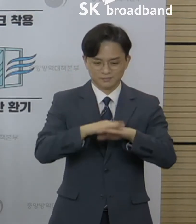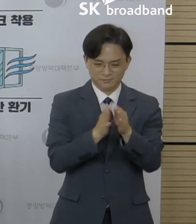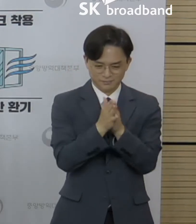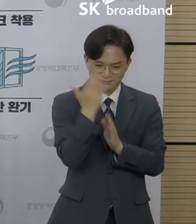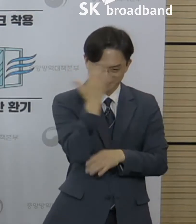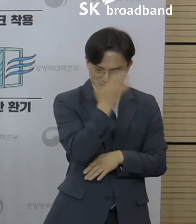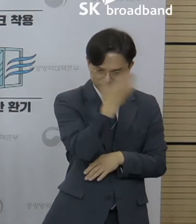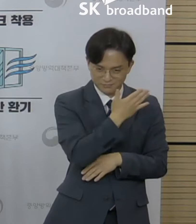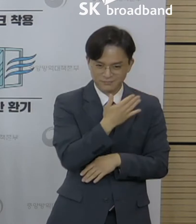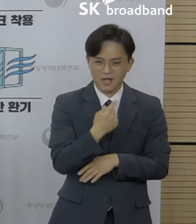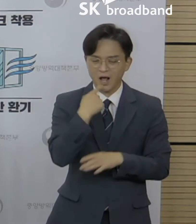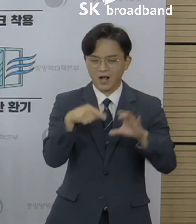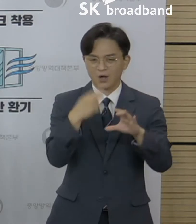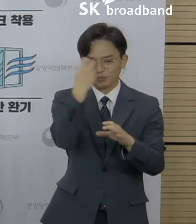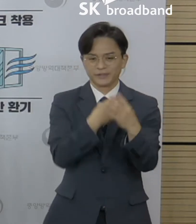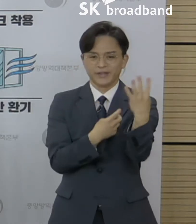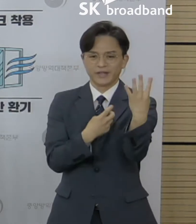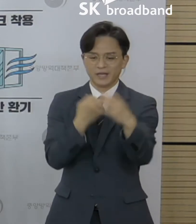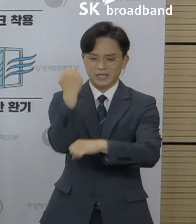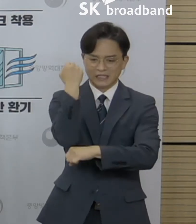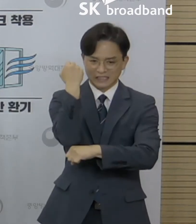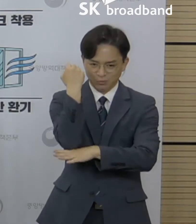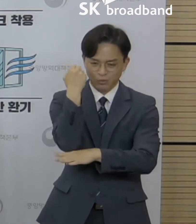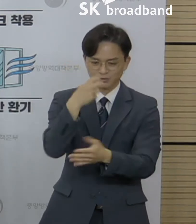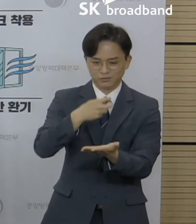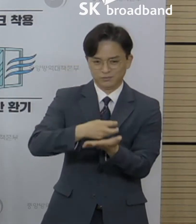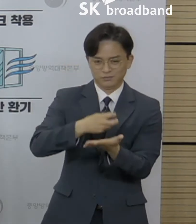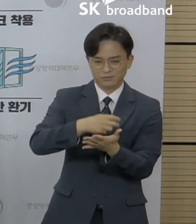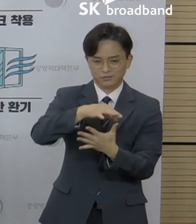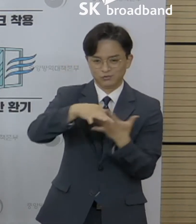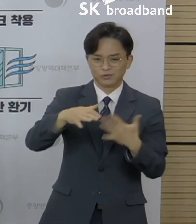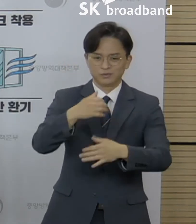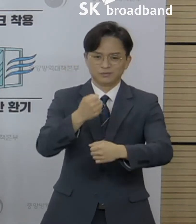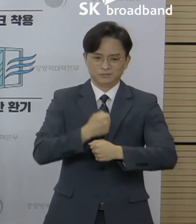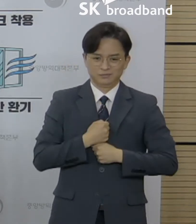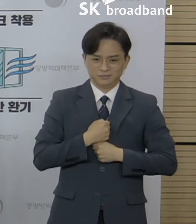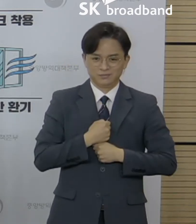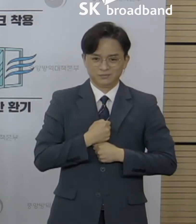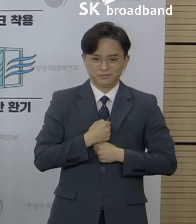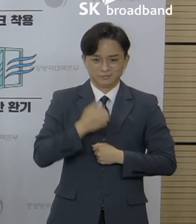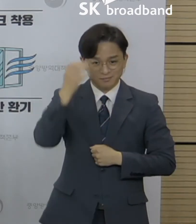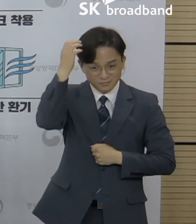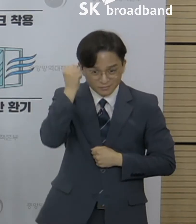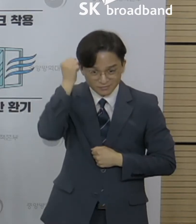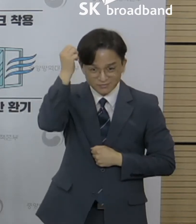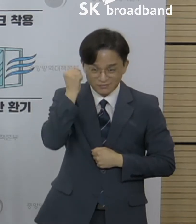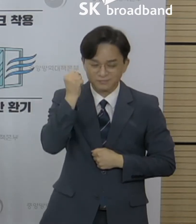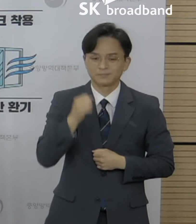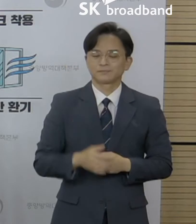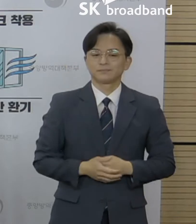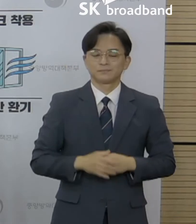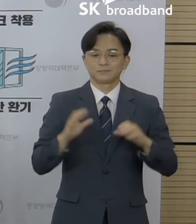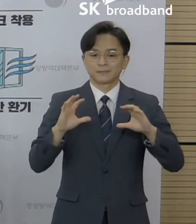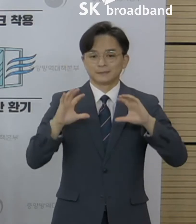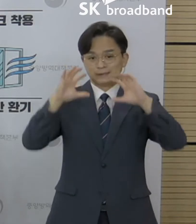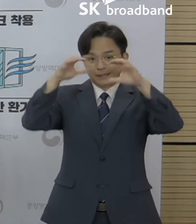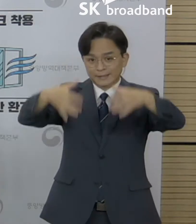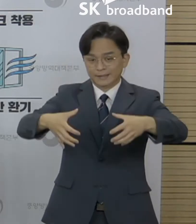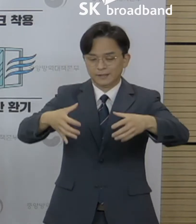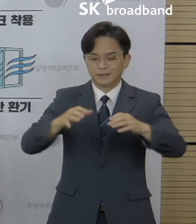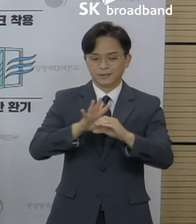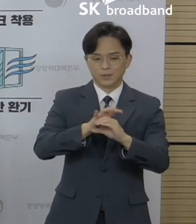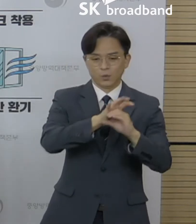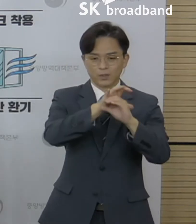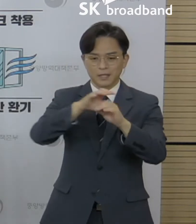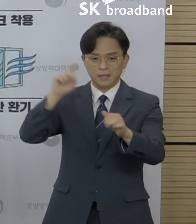즉시 검사받는 바로 그 수칙의 준수 여부입니다. 현재 전 세계적으로 코로나19의